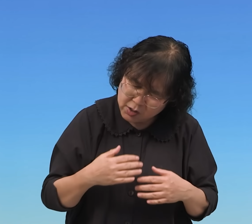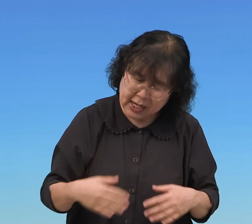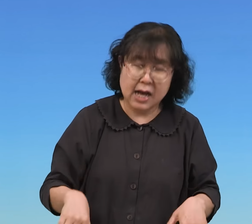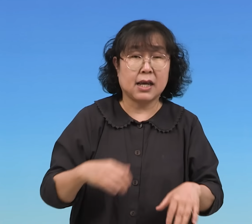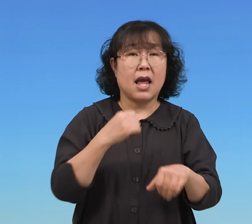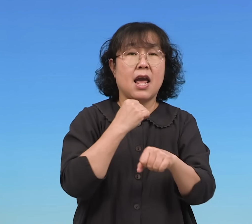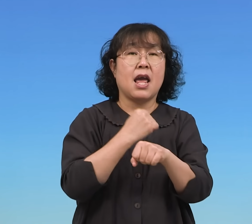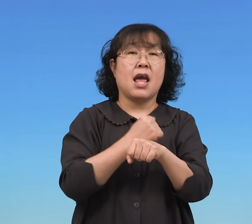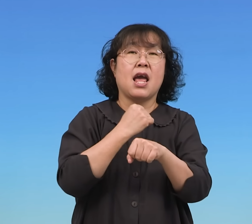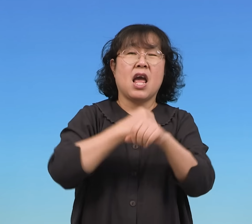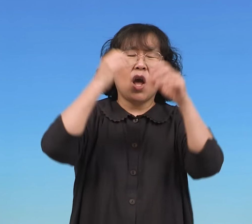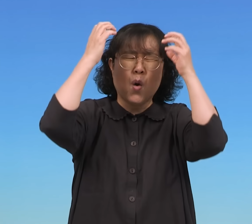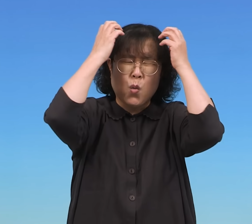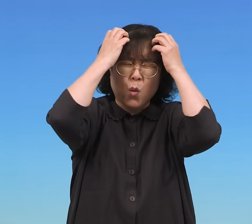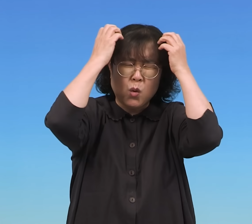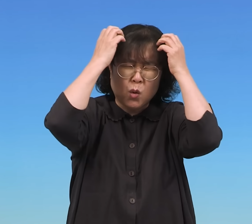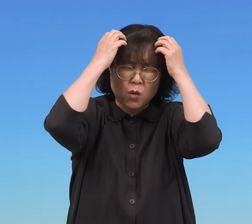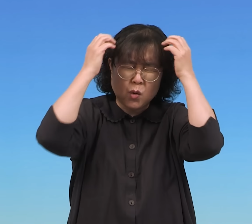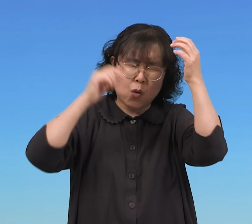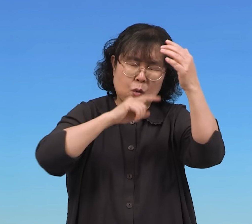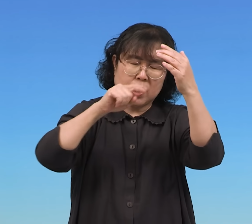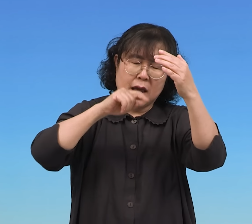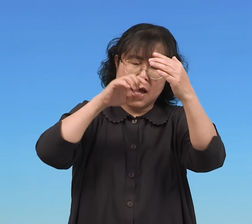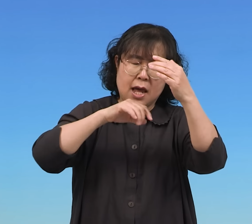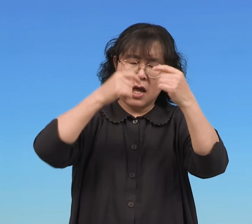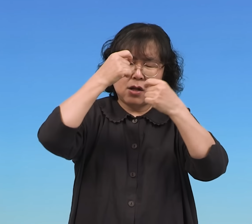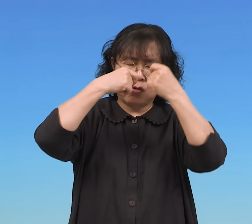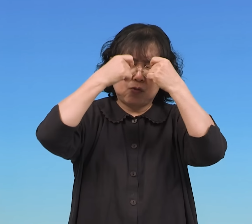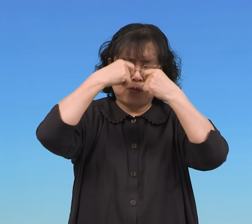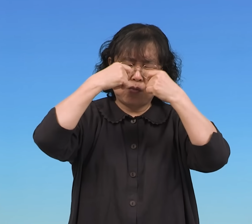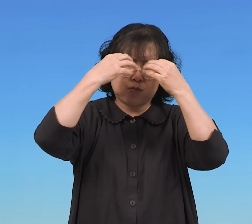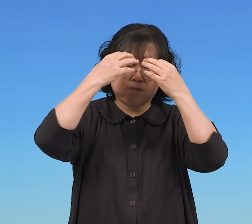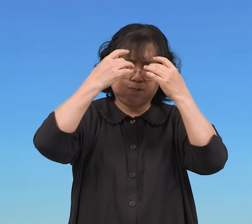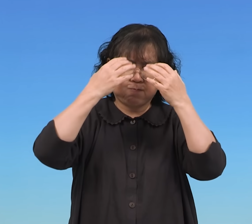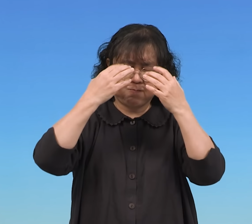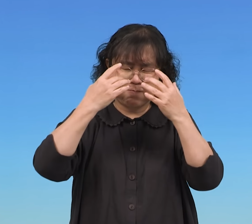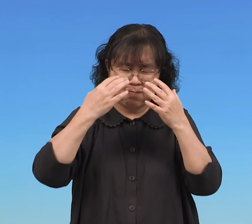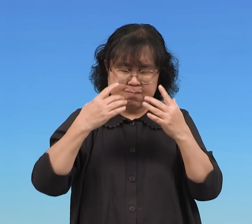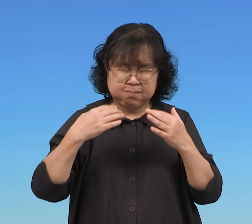연약해 고통 속에 눈물 흘릴 때에